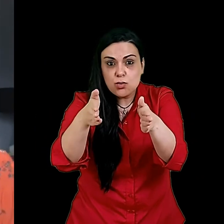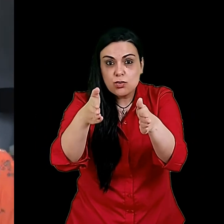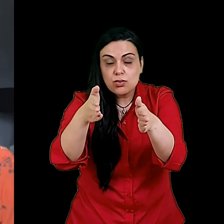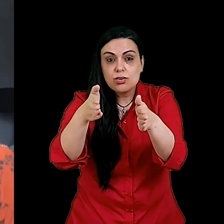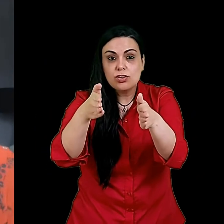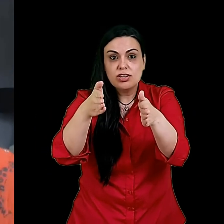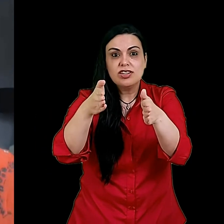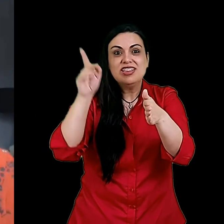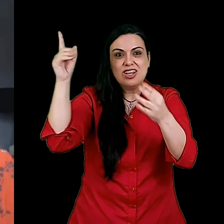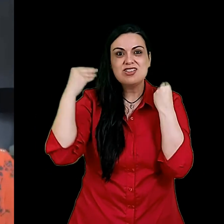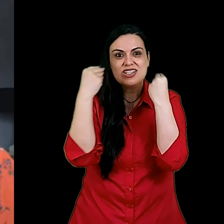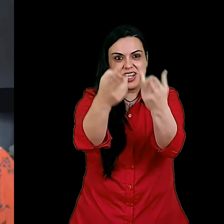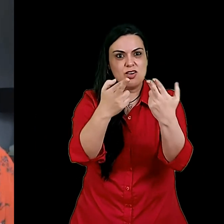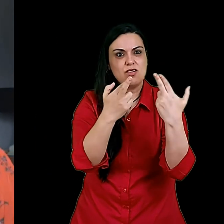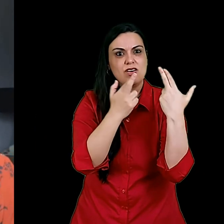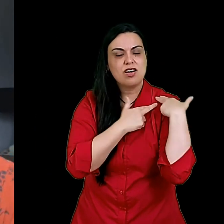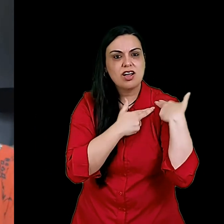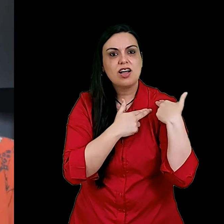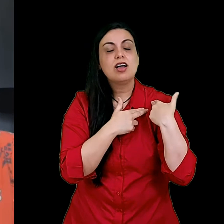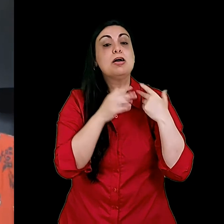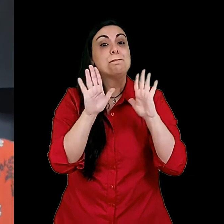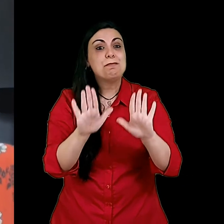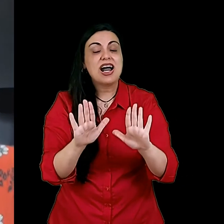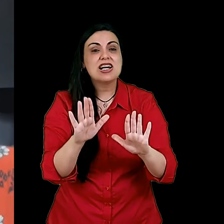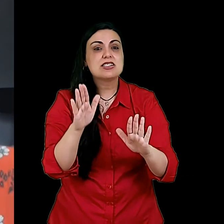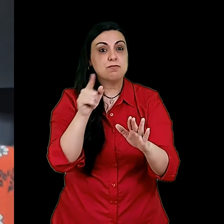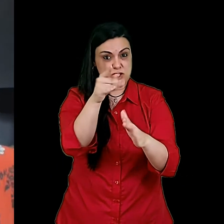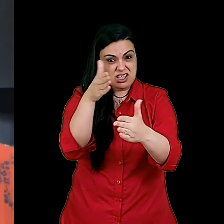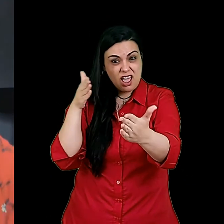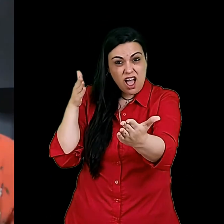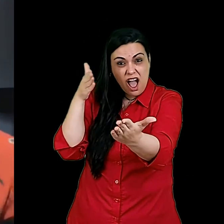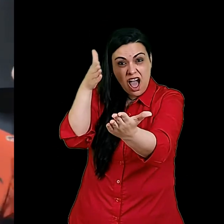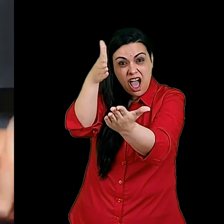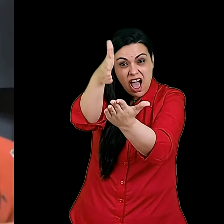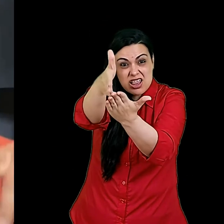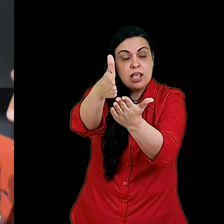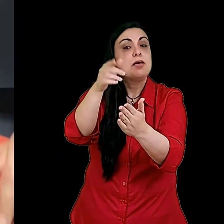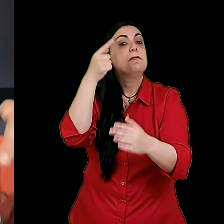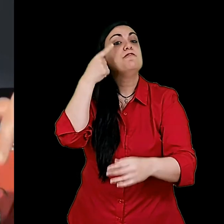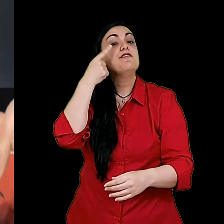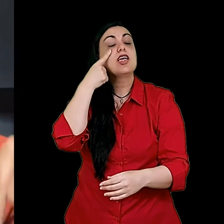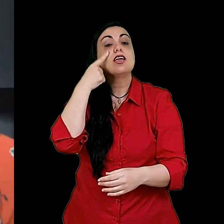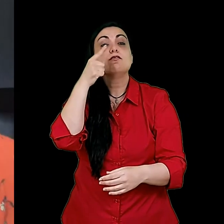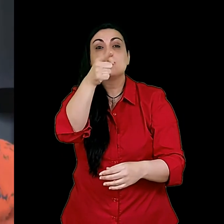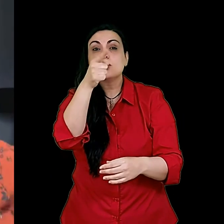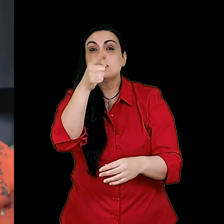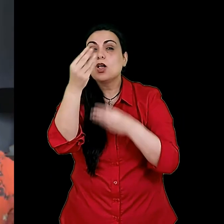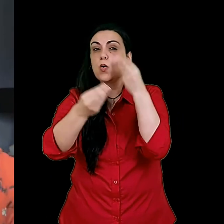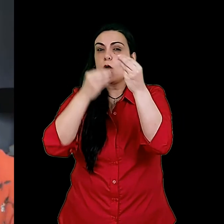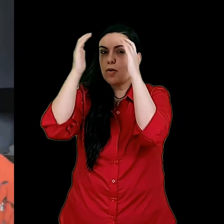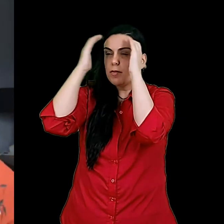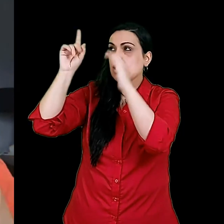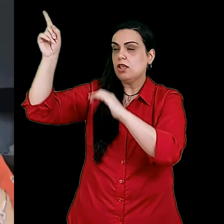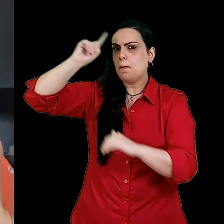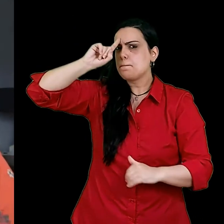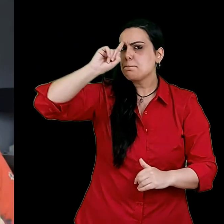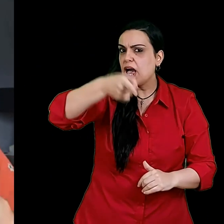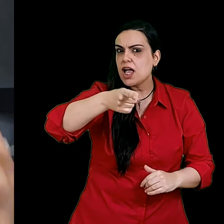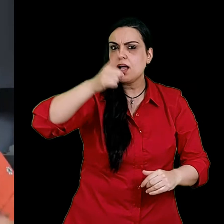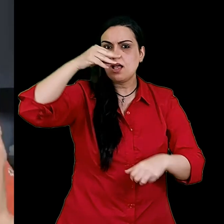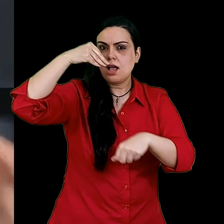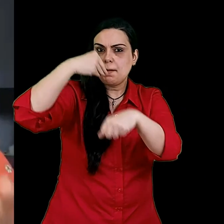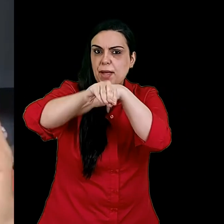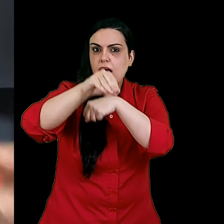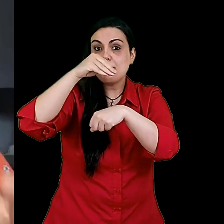um foco, tem uma reta. Só que até chegar lá, é o nível de obediência que Deus vai começar